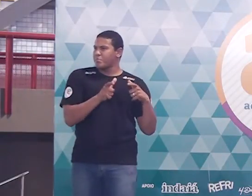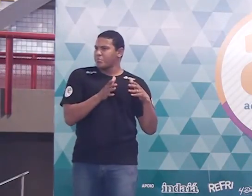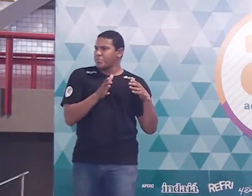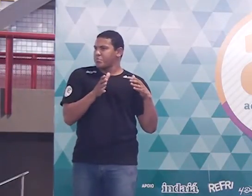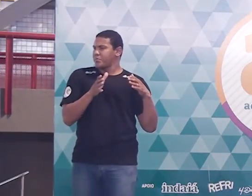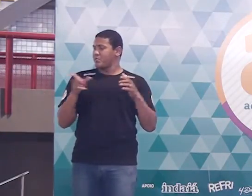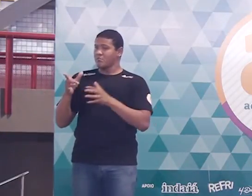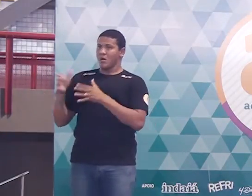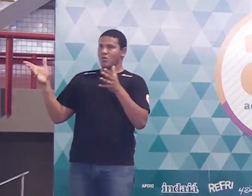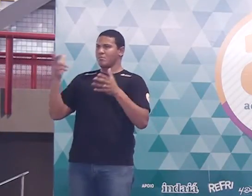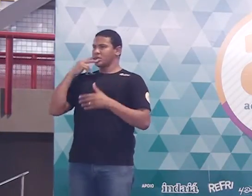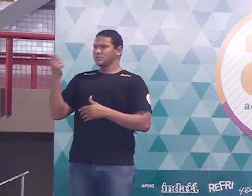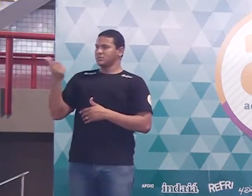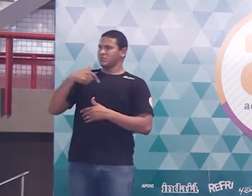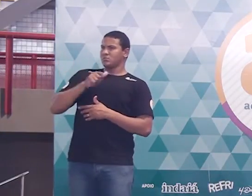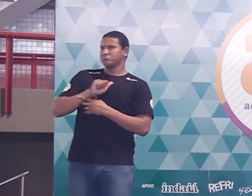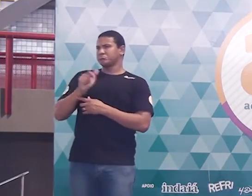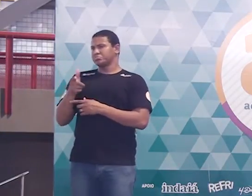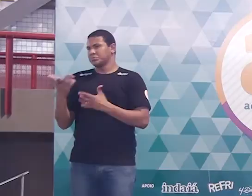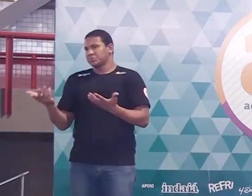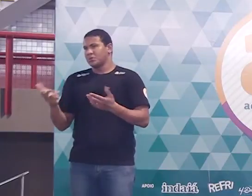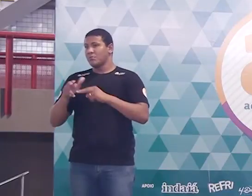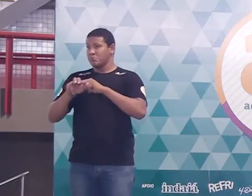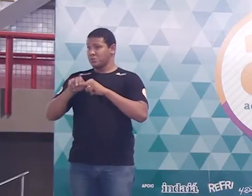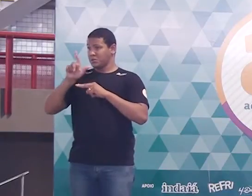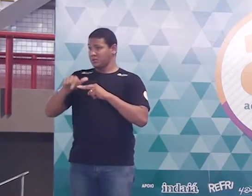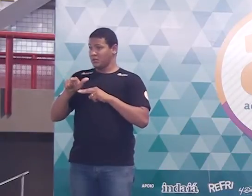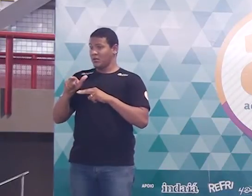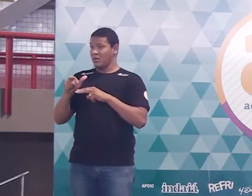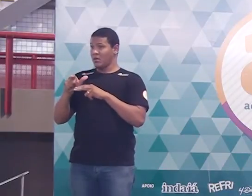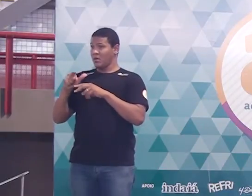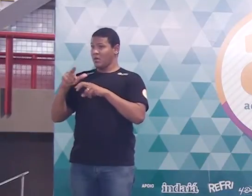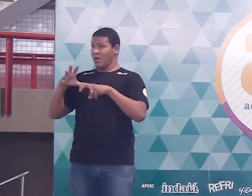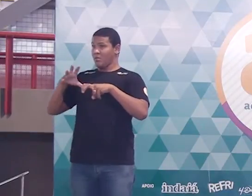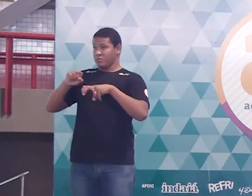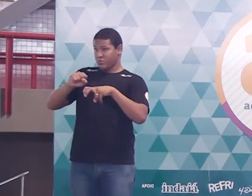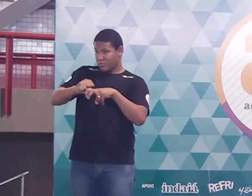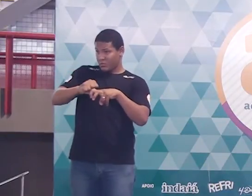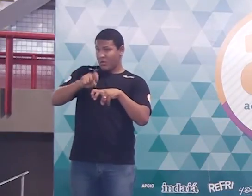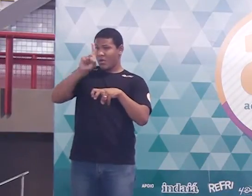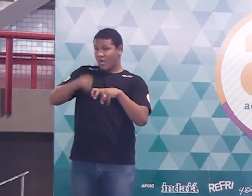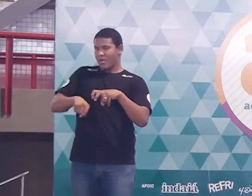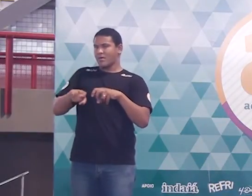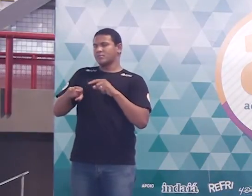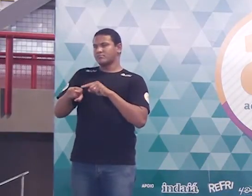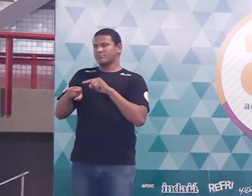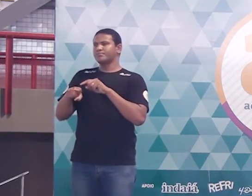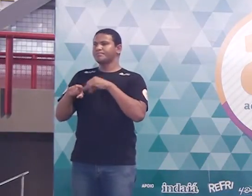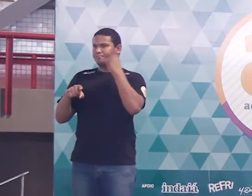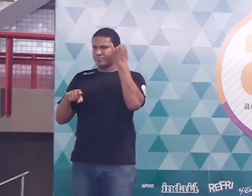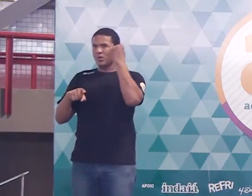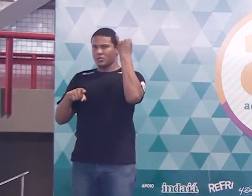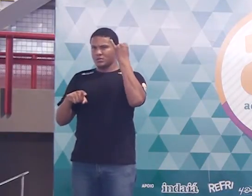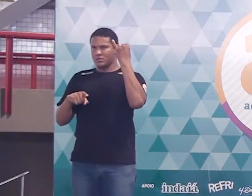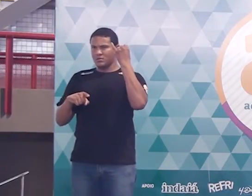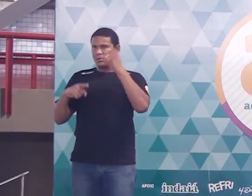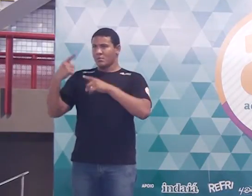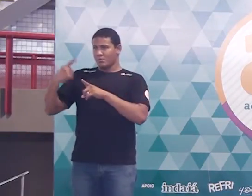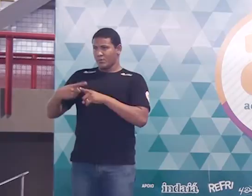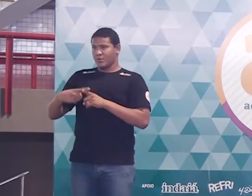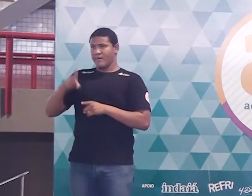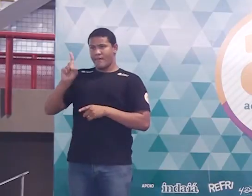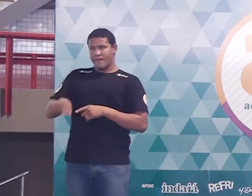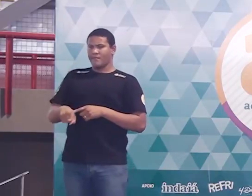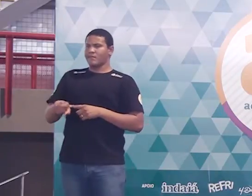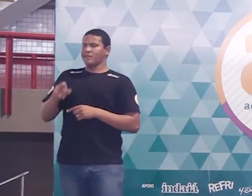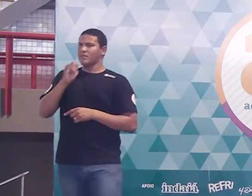que o predatismo, ele tem uma importância ecológica muito grande. Por quê? Porque ele impede que determinadas